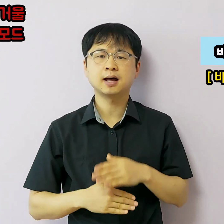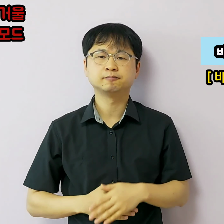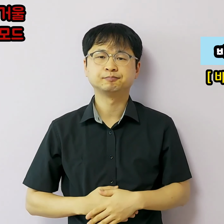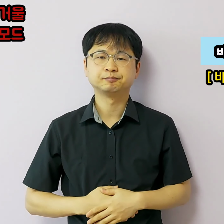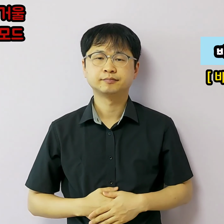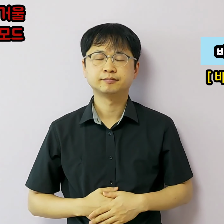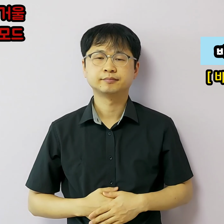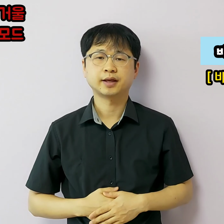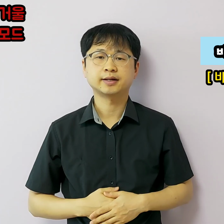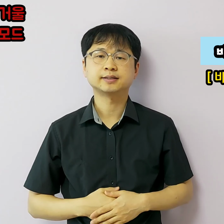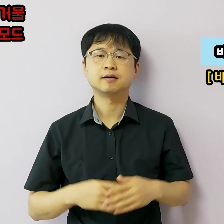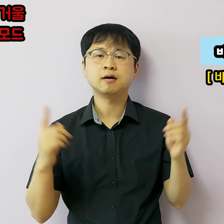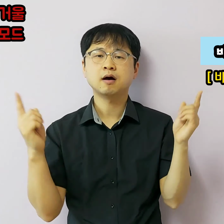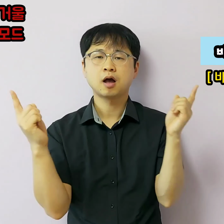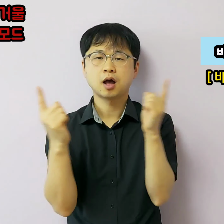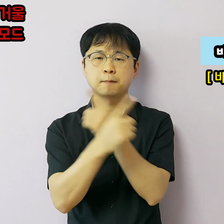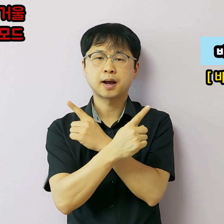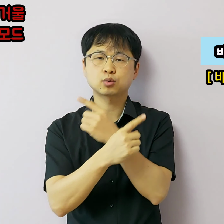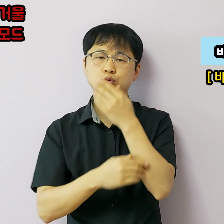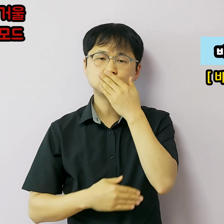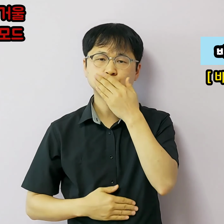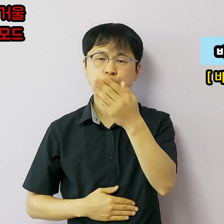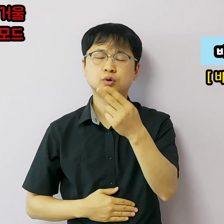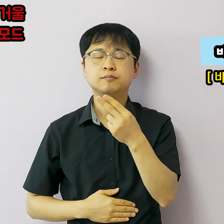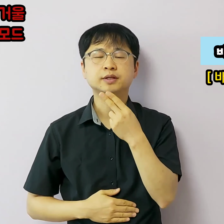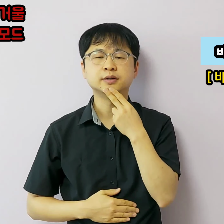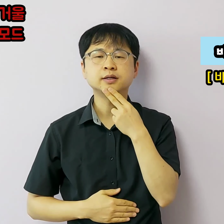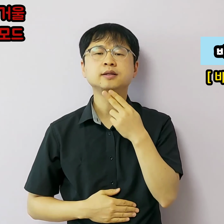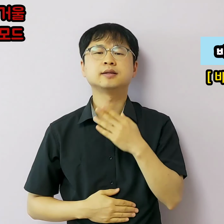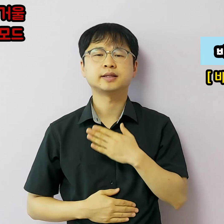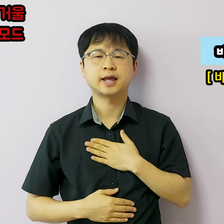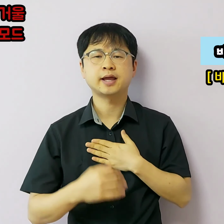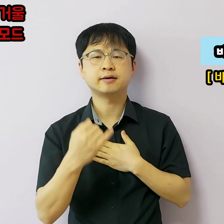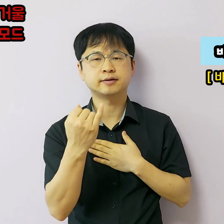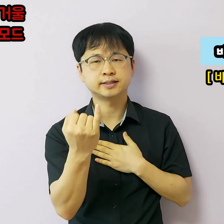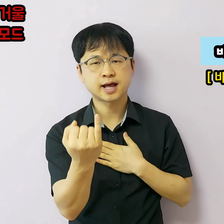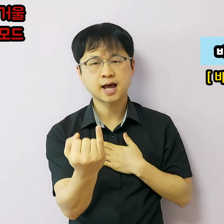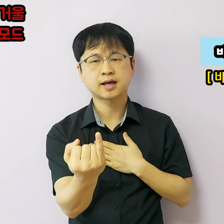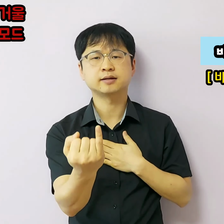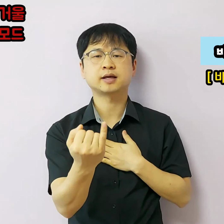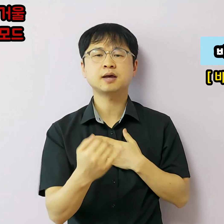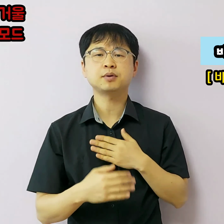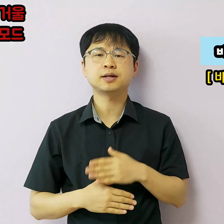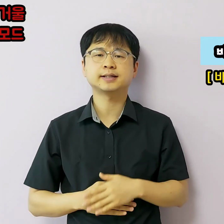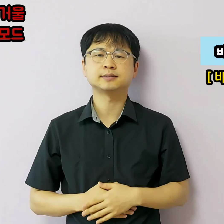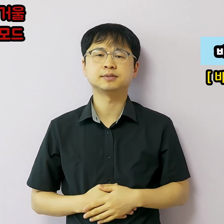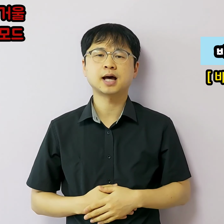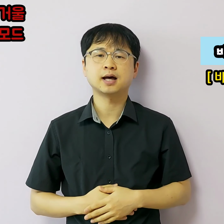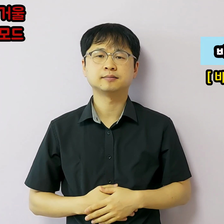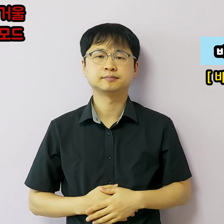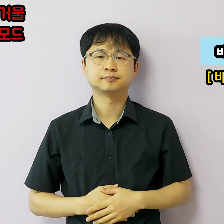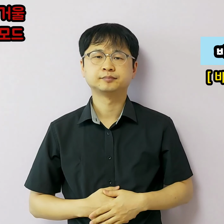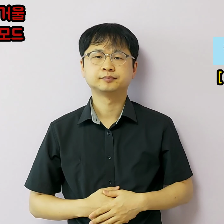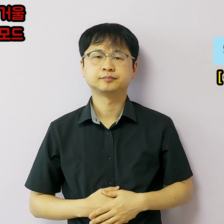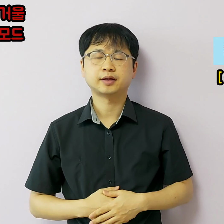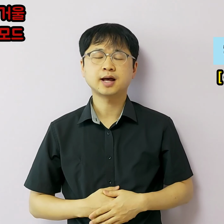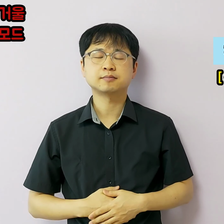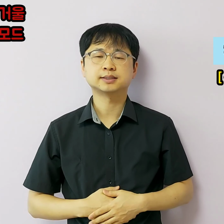나타냅니다. 네, 그래서 바꿀 수 없는 내 여인아 이렇게 표현하였습니다. 네, 다음